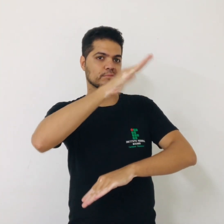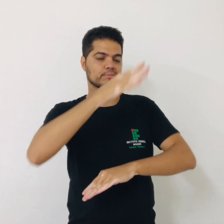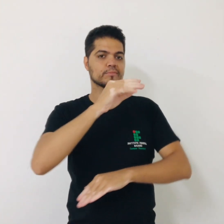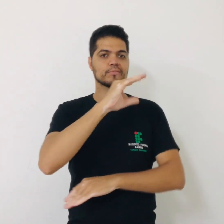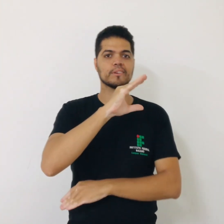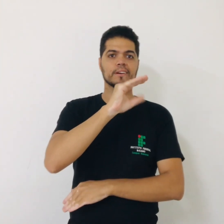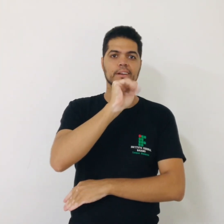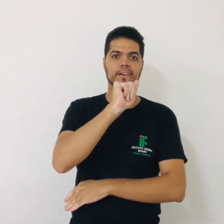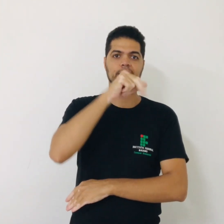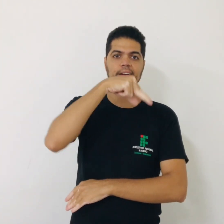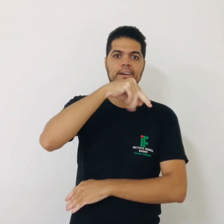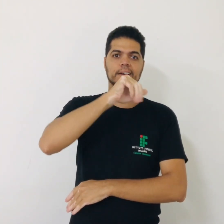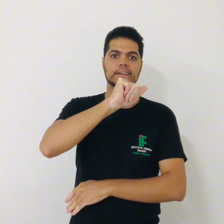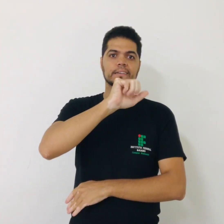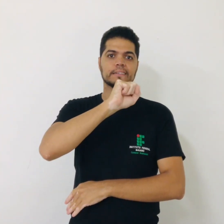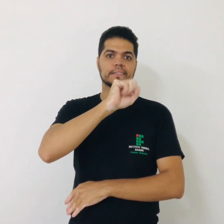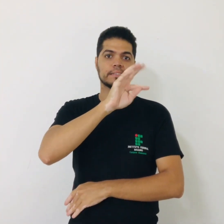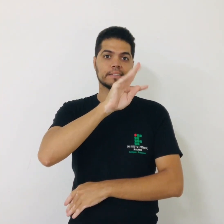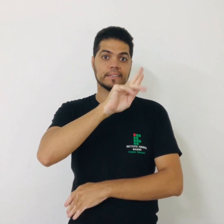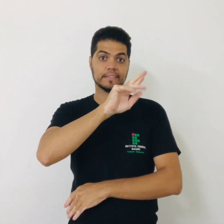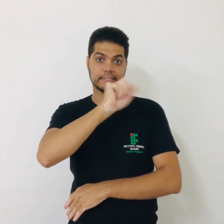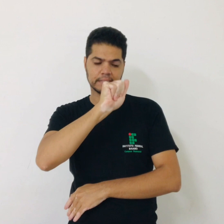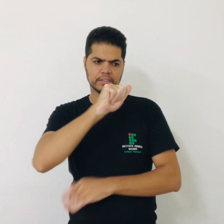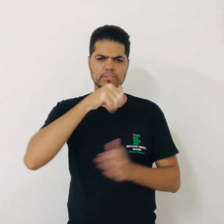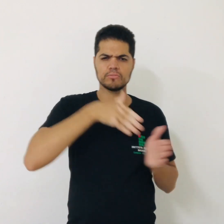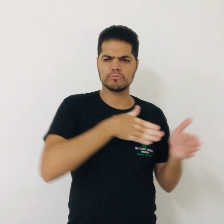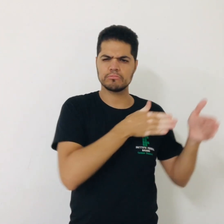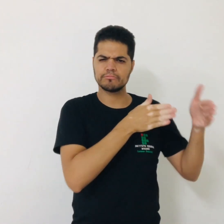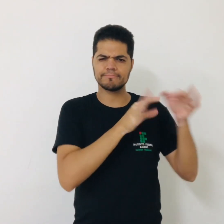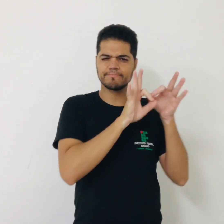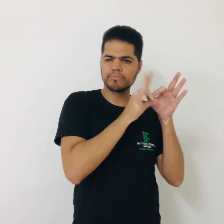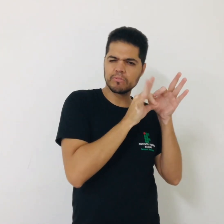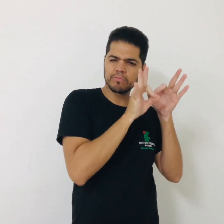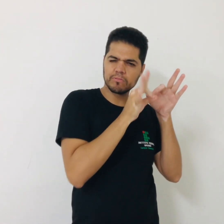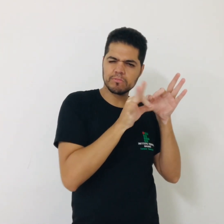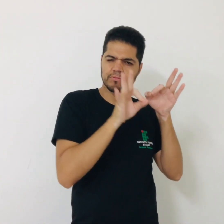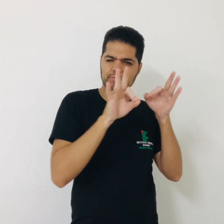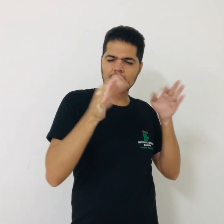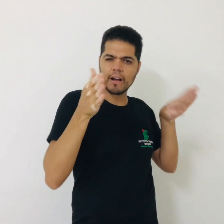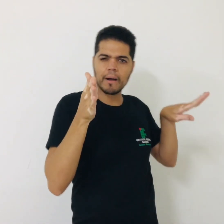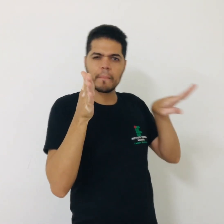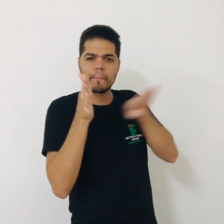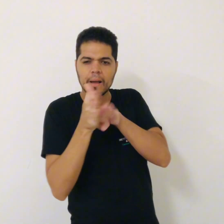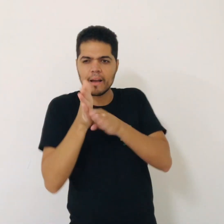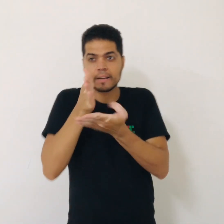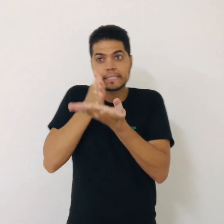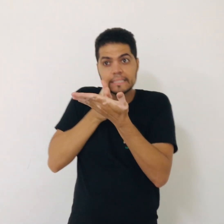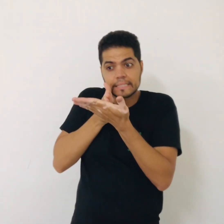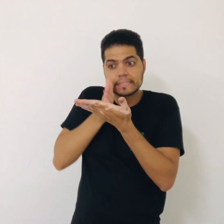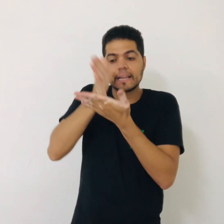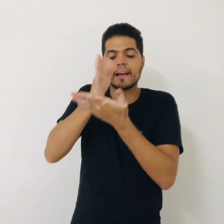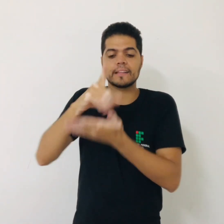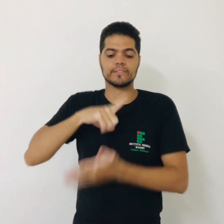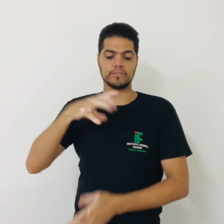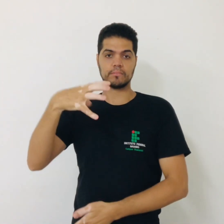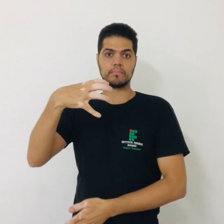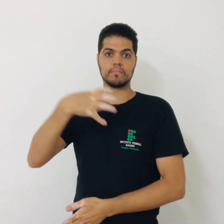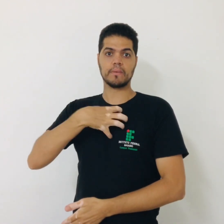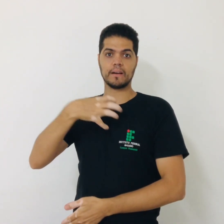ao sertão nordestino. Em seguida, o rio São Francisco faz a divisa entre Bahia e o estado de Pernambuco e